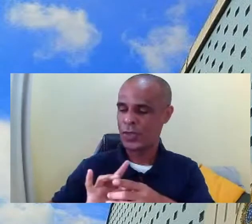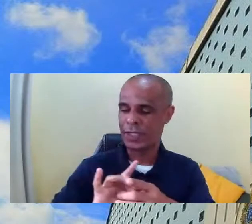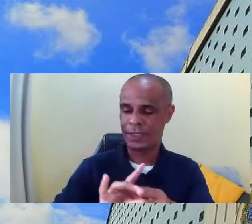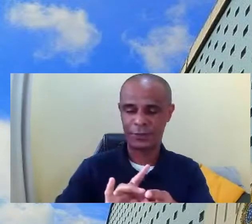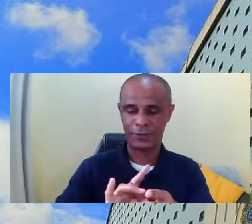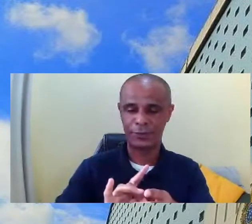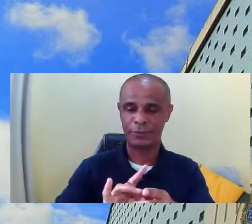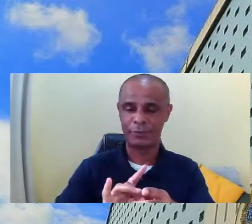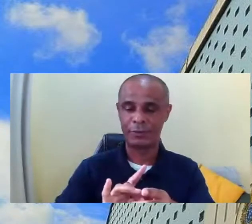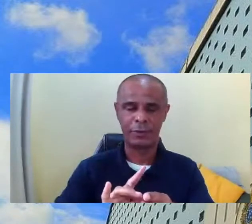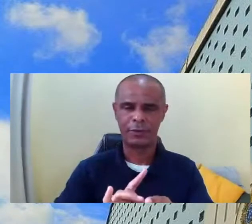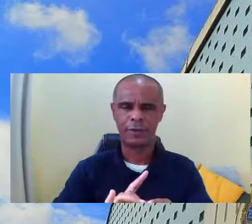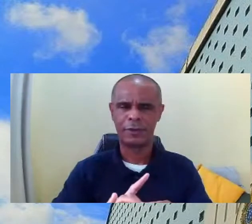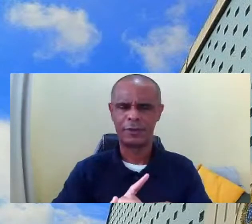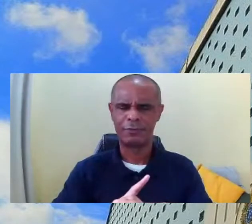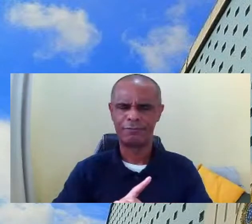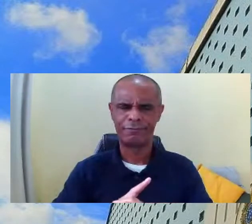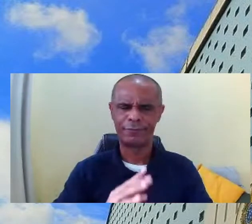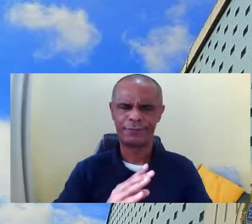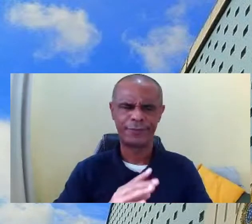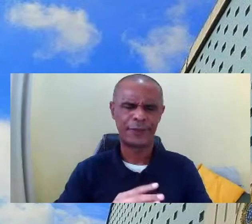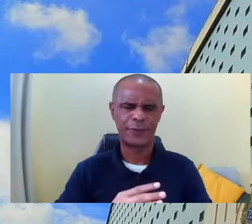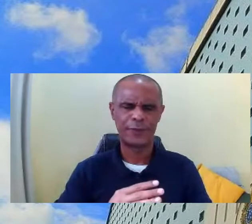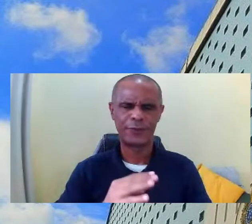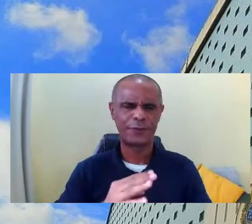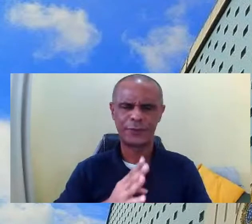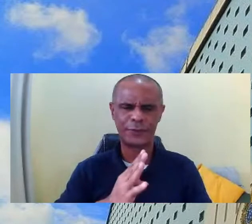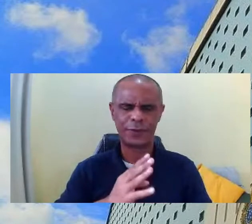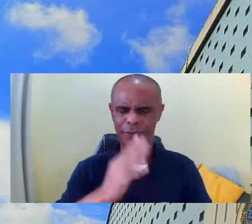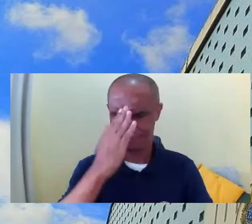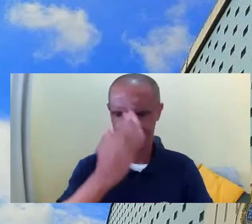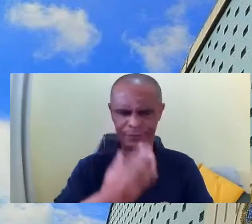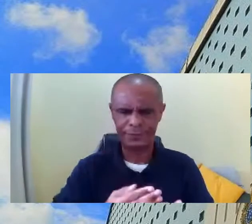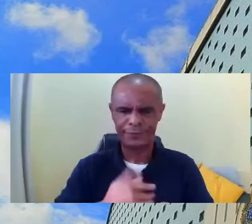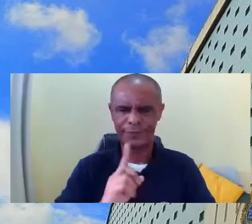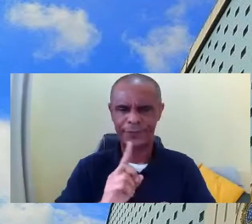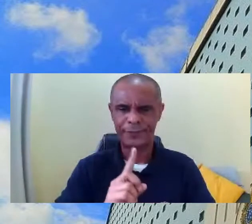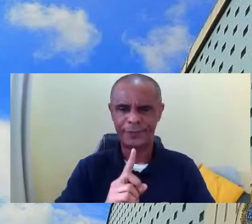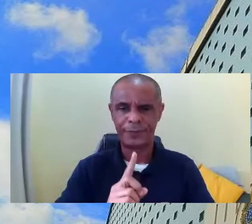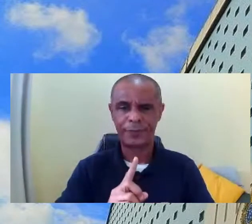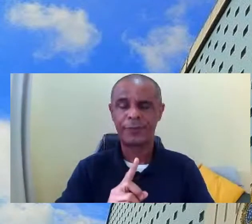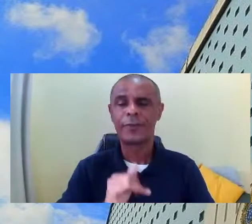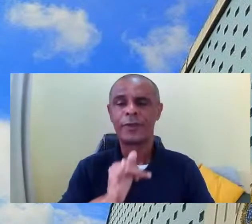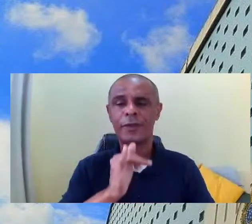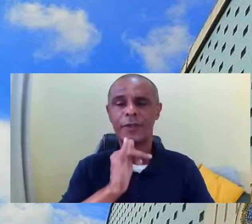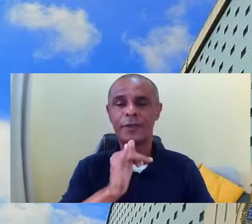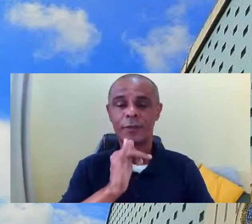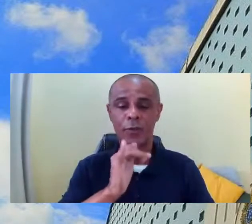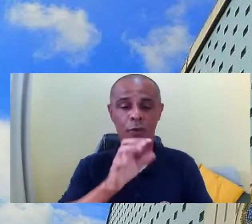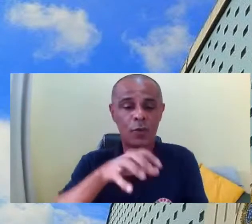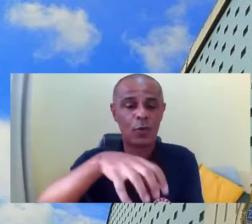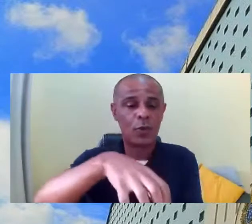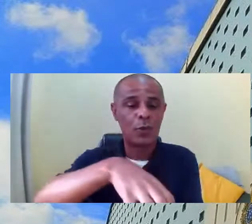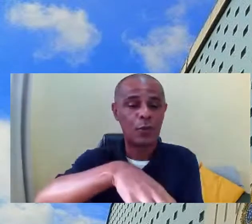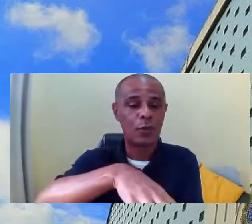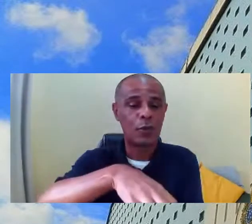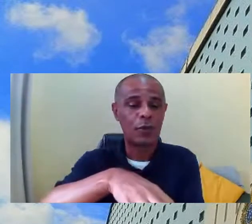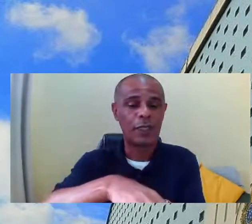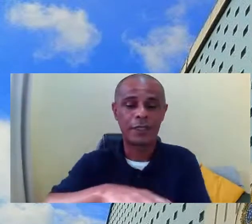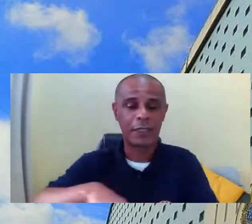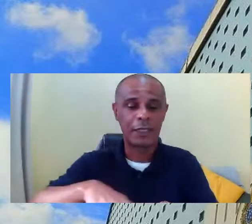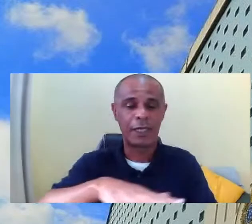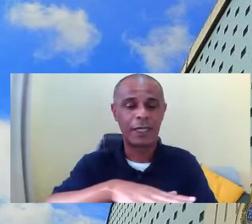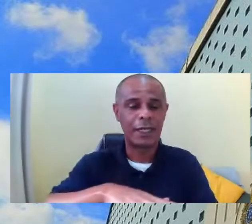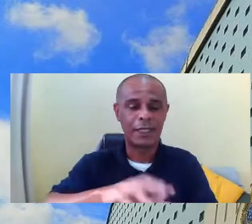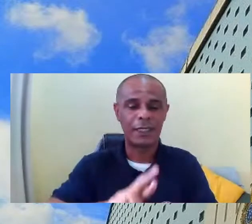nisso. Quem tem noção da importância dos conhecimentos, da relevância para o contexto local, são os senhores gestores e